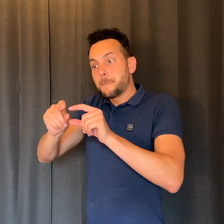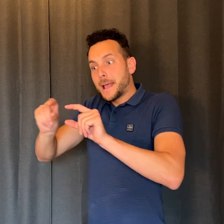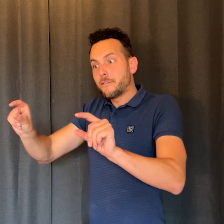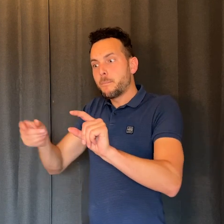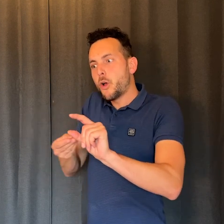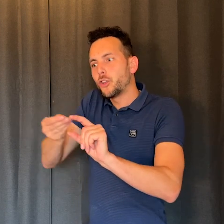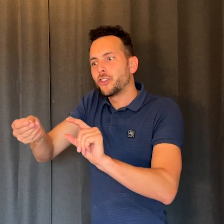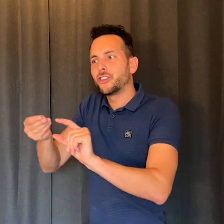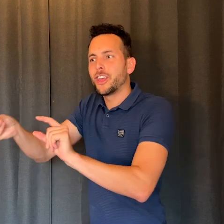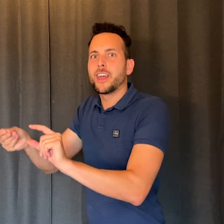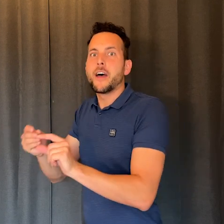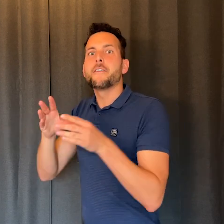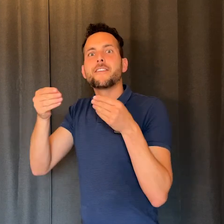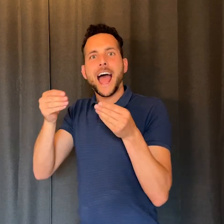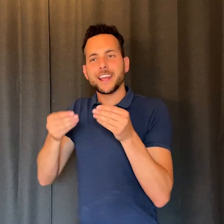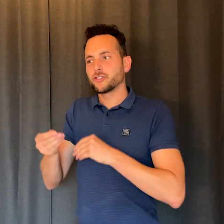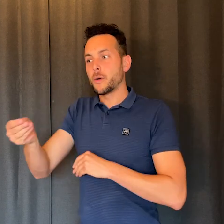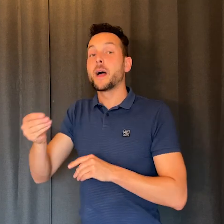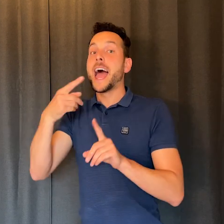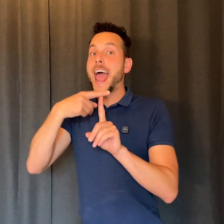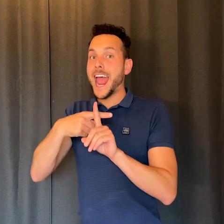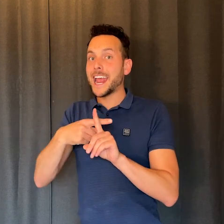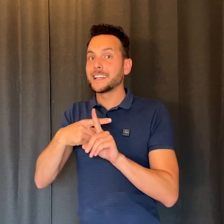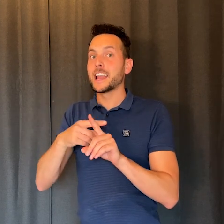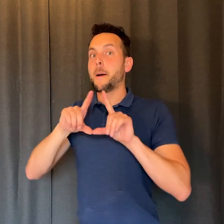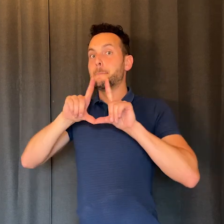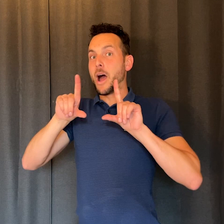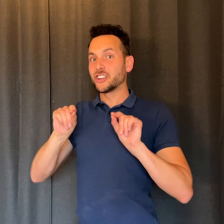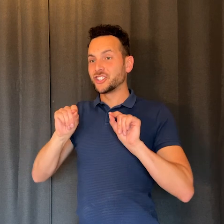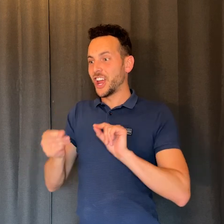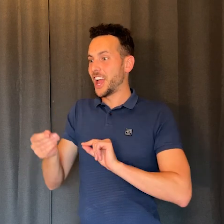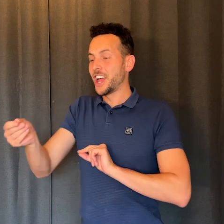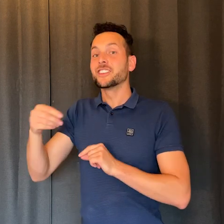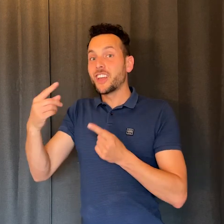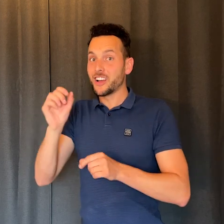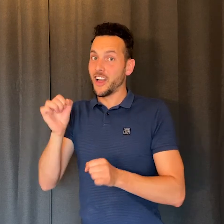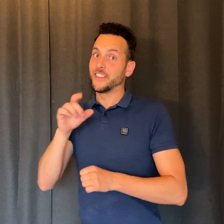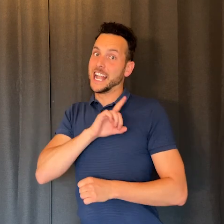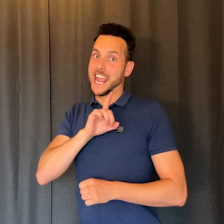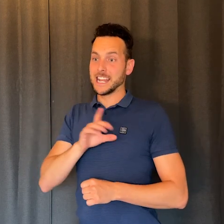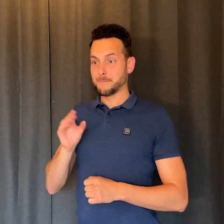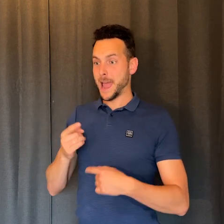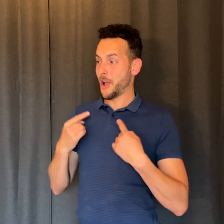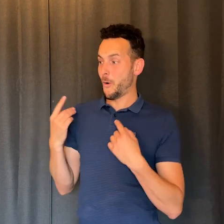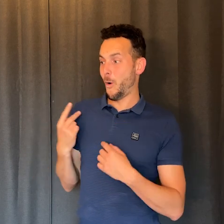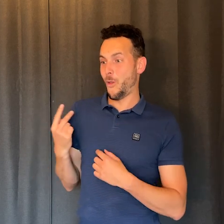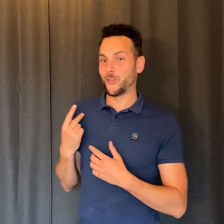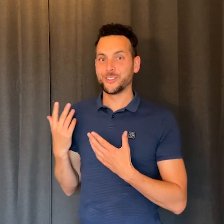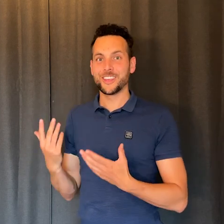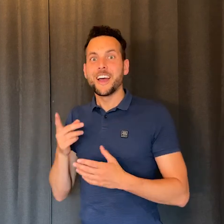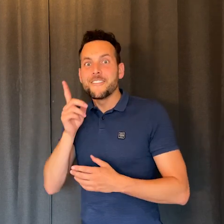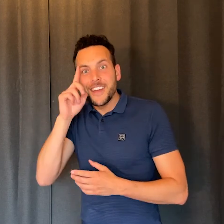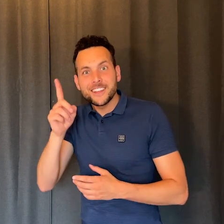een eigen biebpasje, zodat ze echt boeken bij ons kunnen komen lenen. Ja. En inleveren natuurlijk. En natuurlijk ook, ja. En weet je wat nou zo leuk